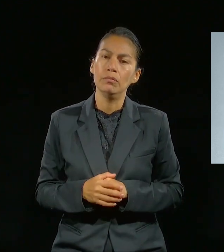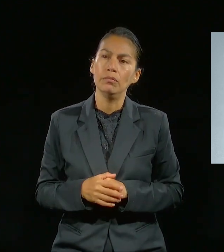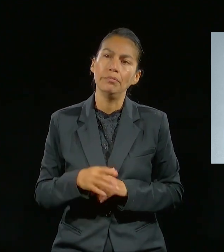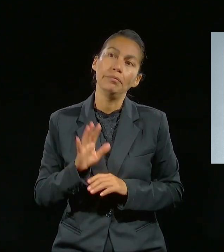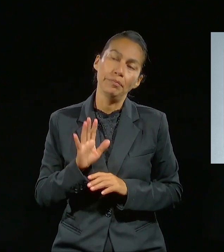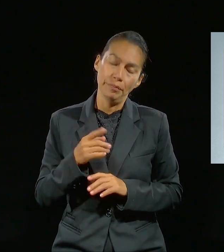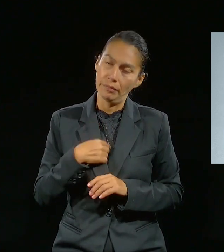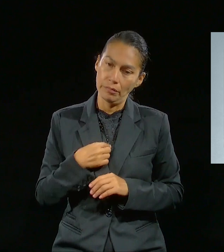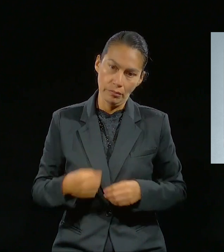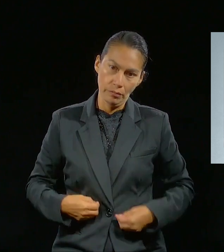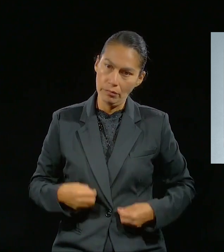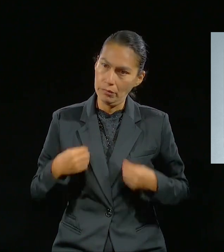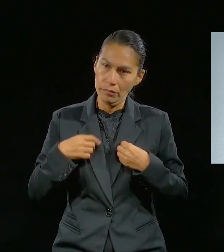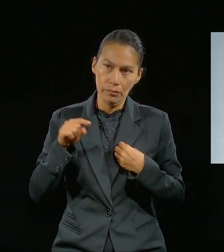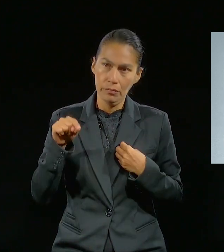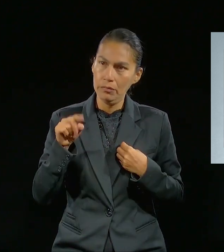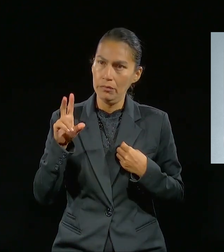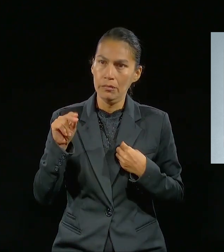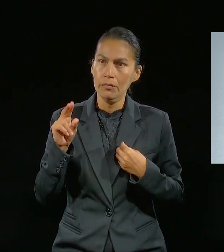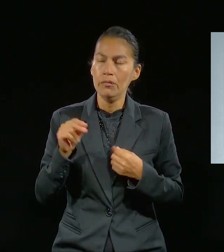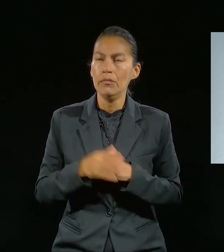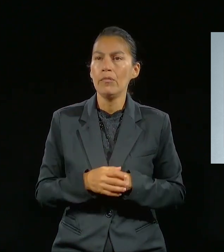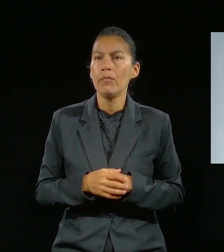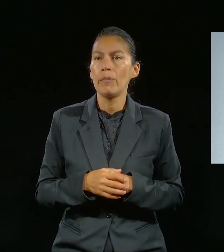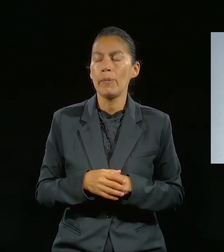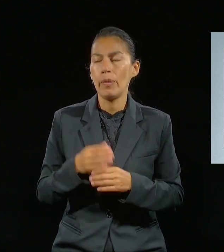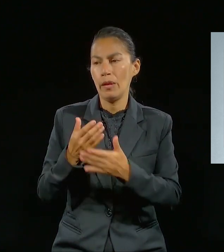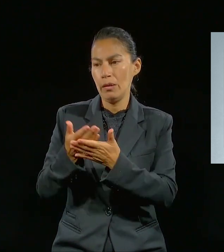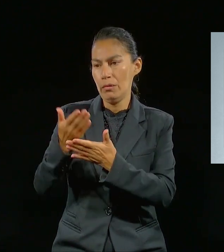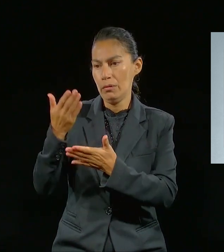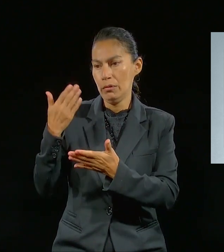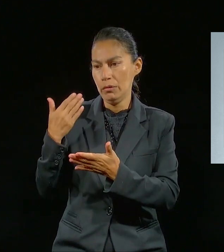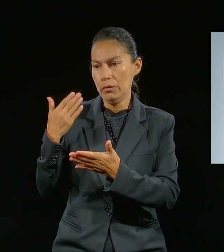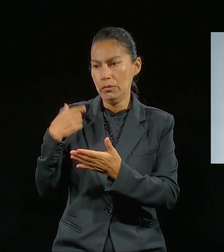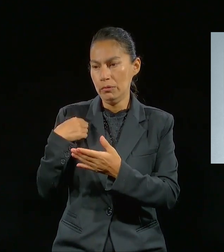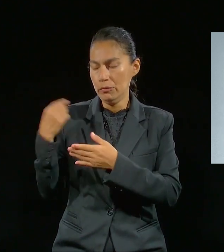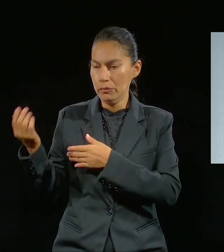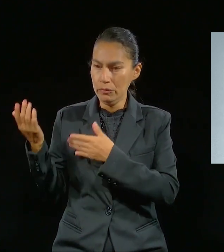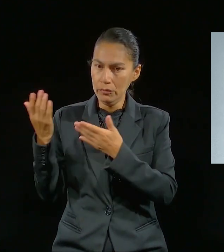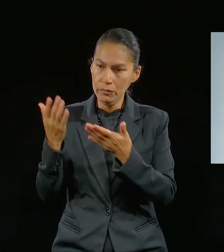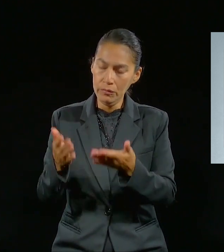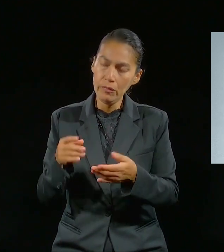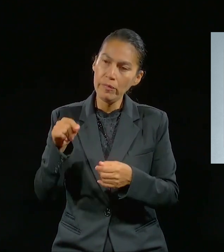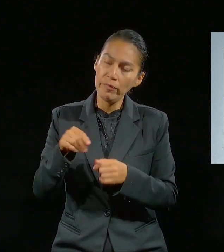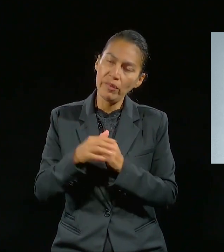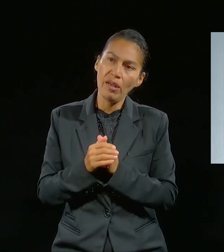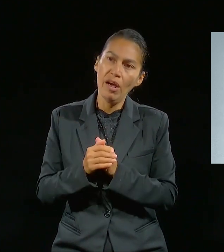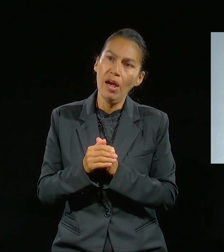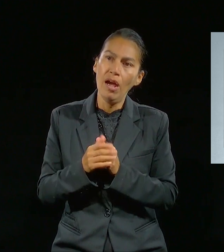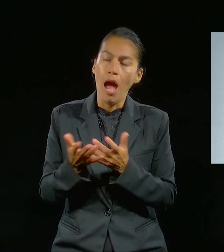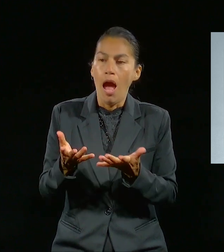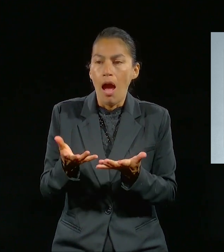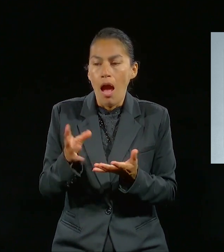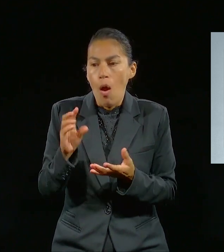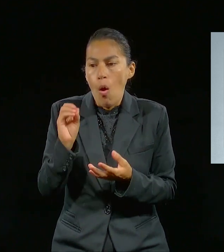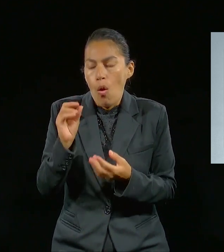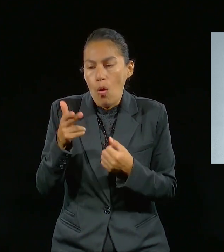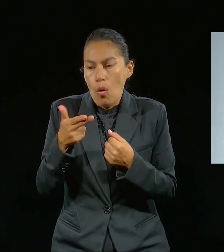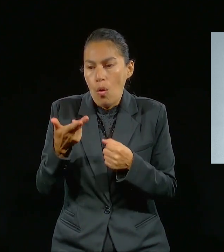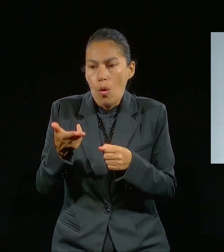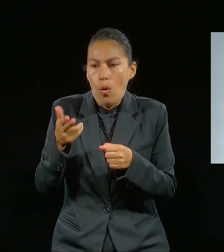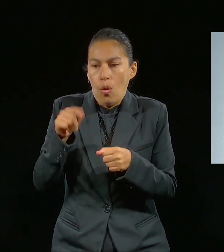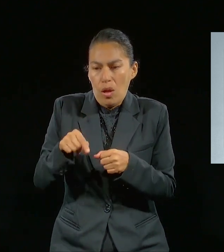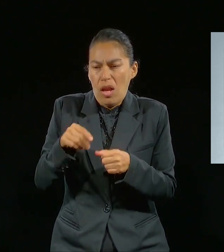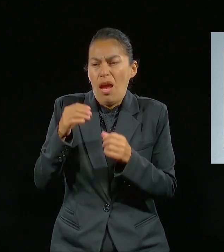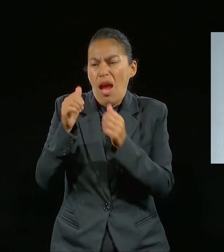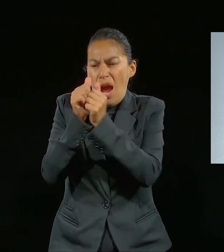aquí. Mire, cuando traje a mi hijo a internarlo, ¿sí? Hablé con el